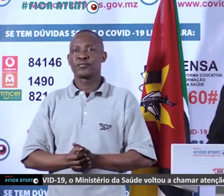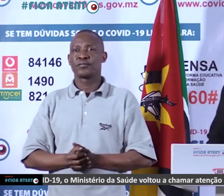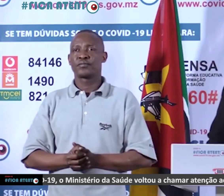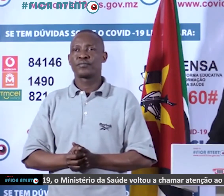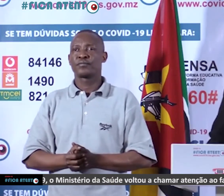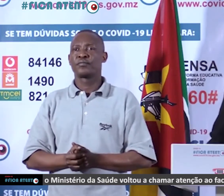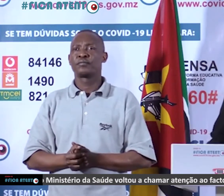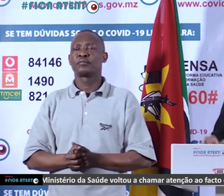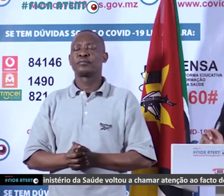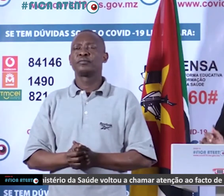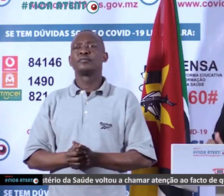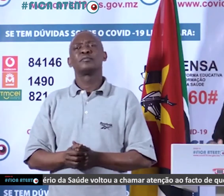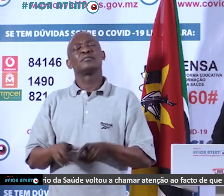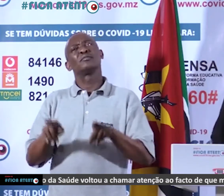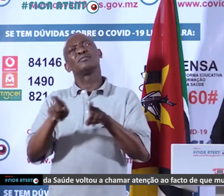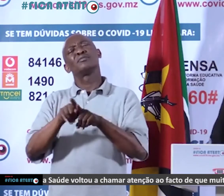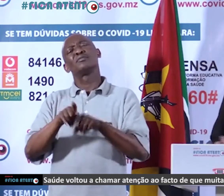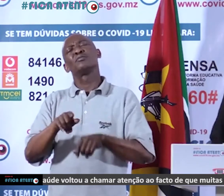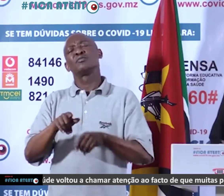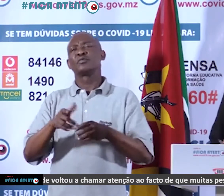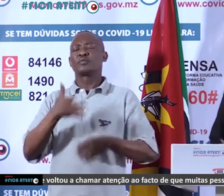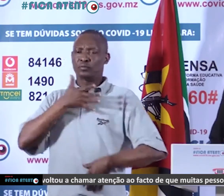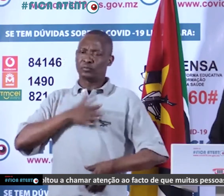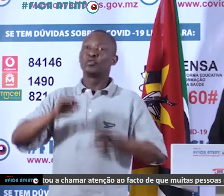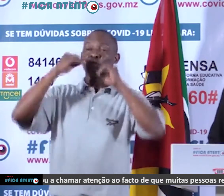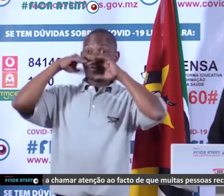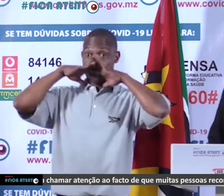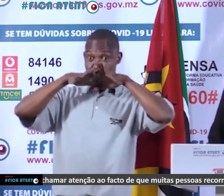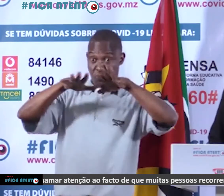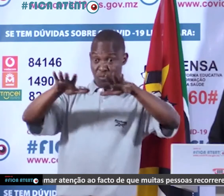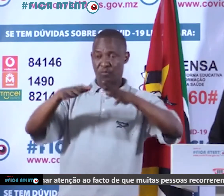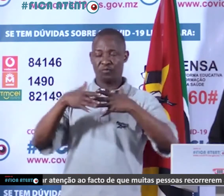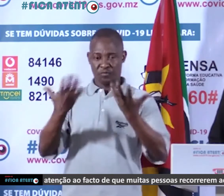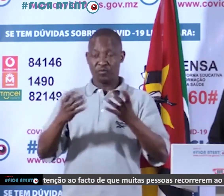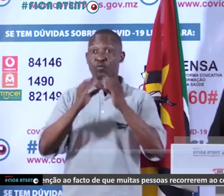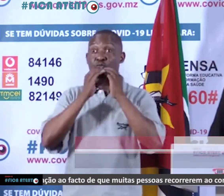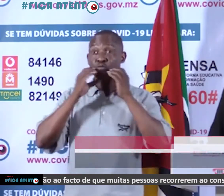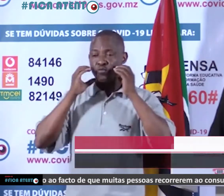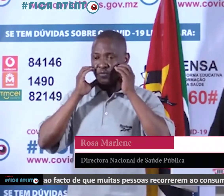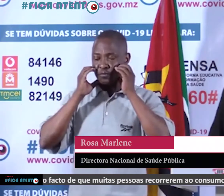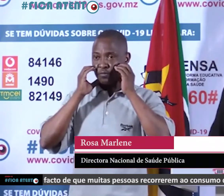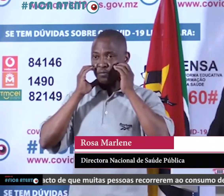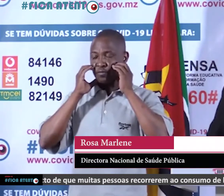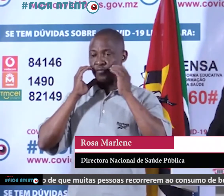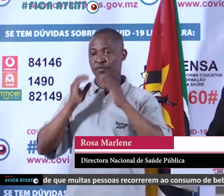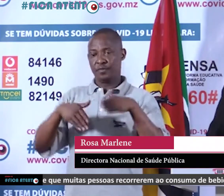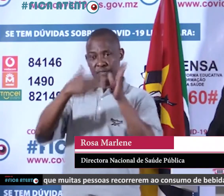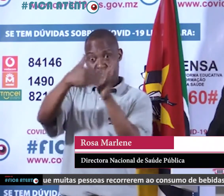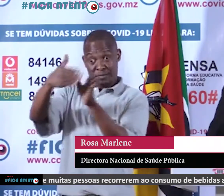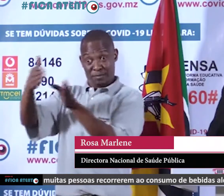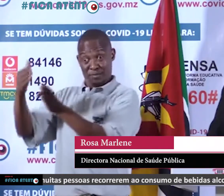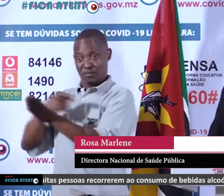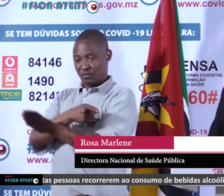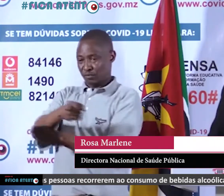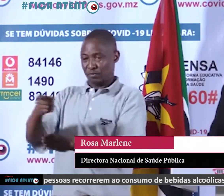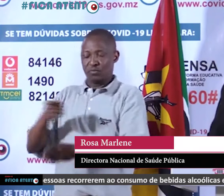Também gostaríamos de partilhar que no nosso país temos mais 8 pessoas, infelizmente, internadas